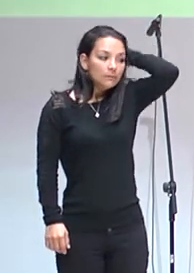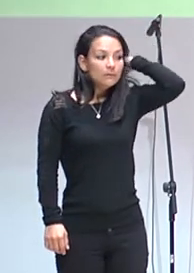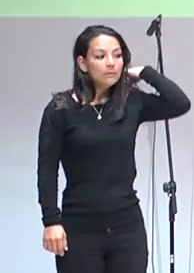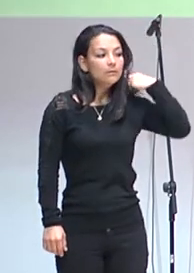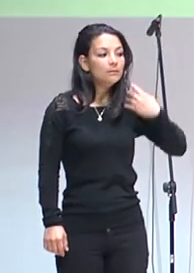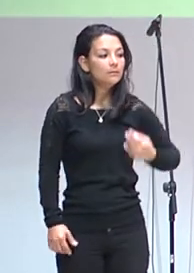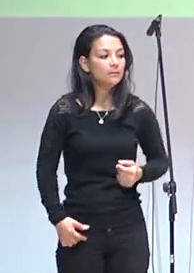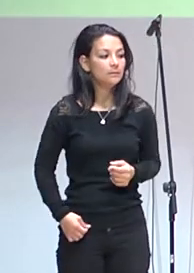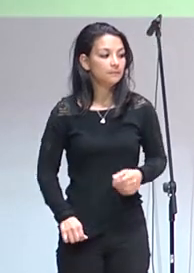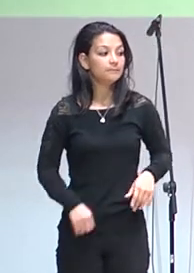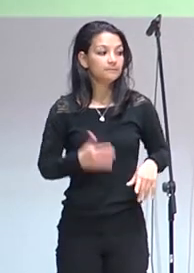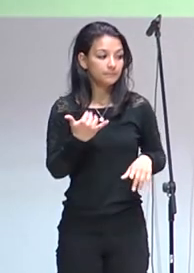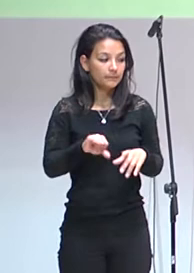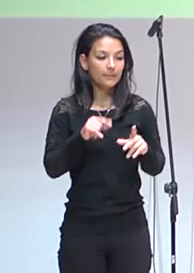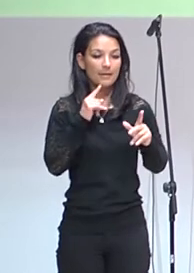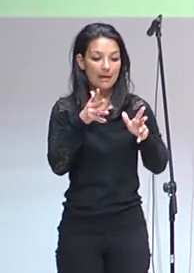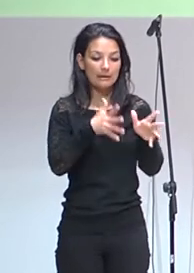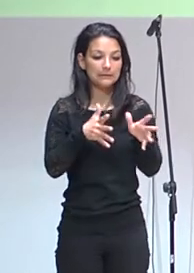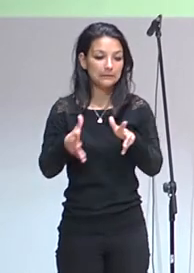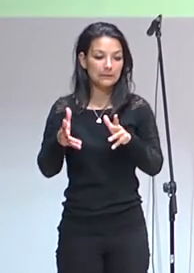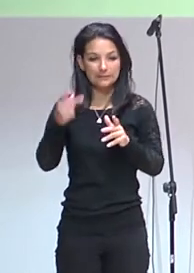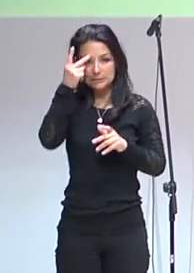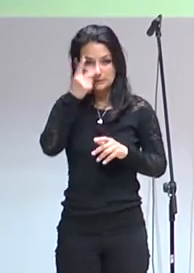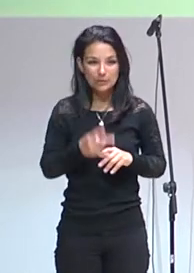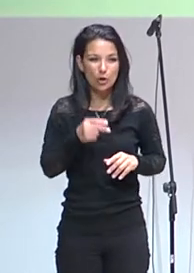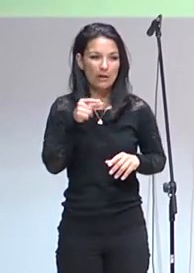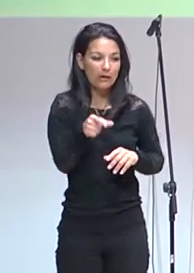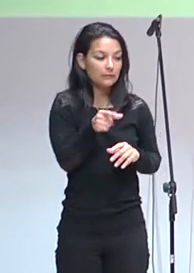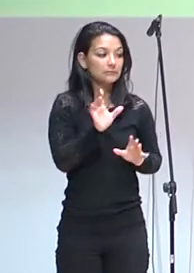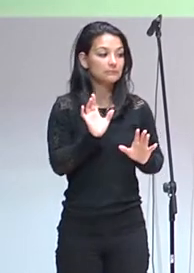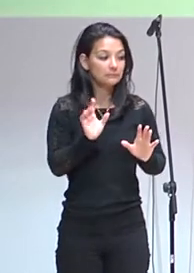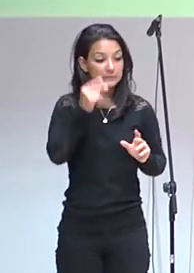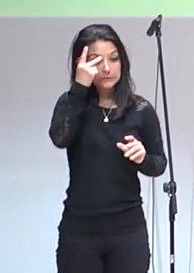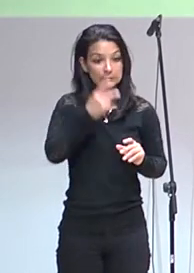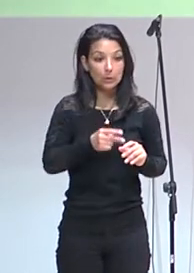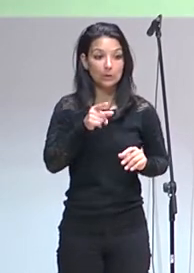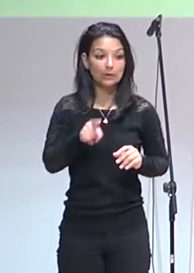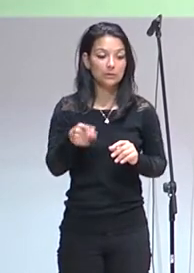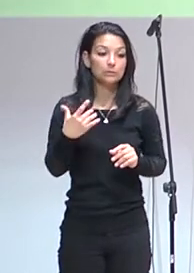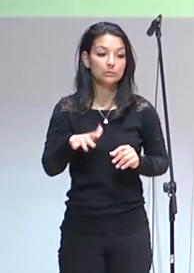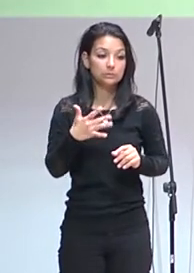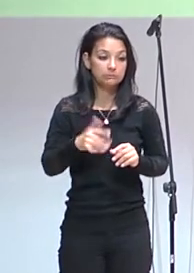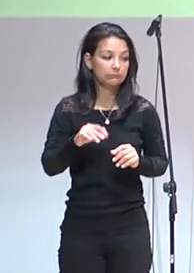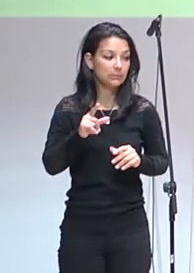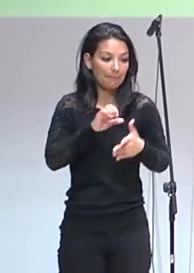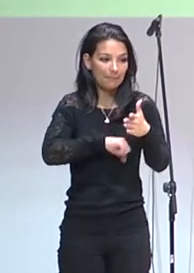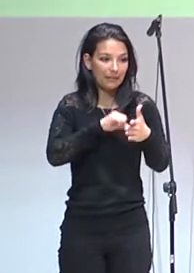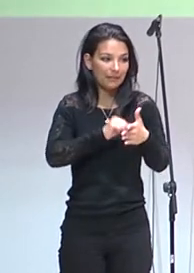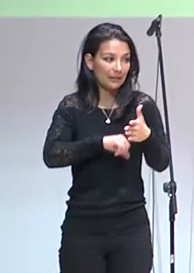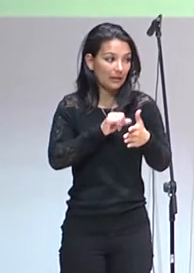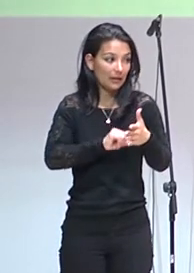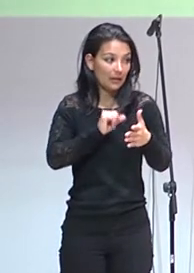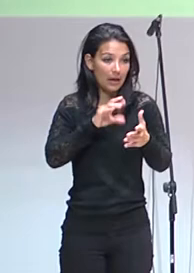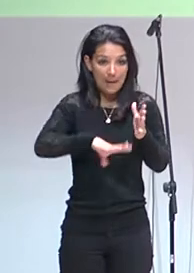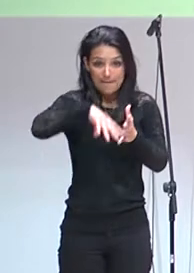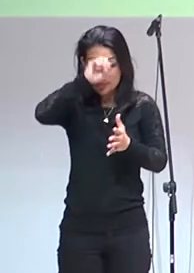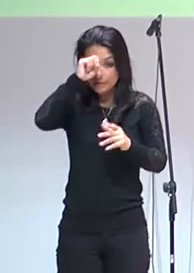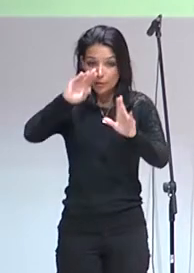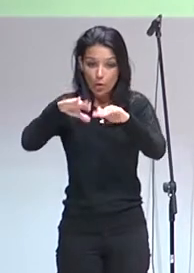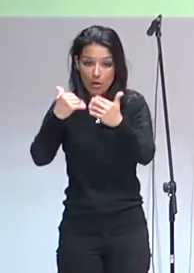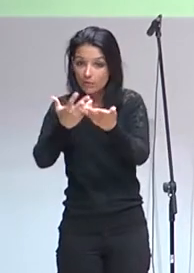La enseñanza de la historia, o la historia, es una de las pocas materias que no solamente se aprende en el